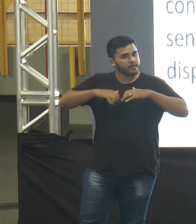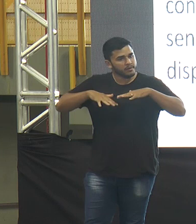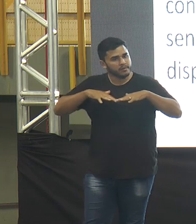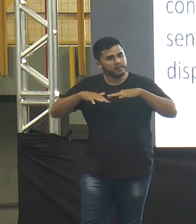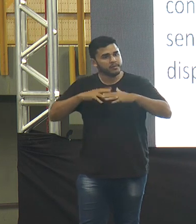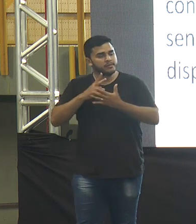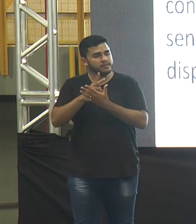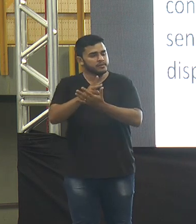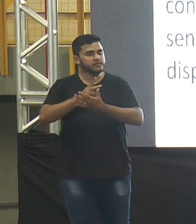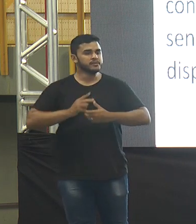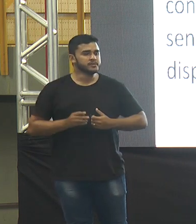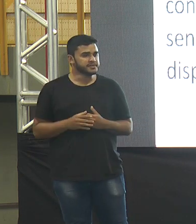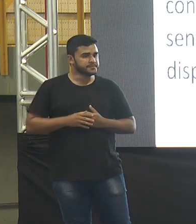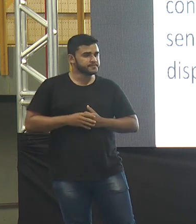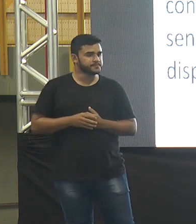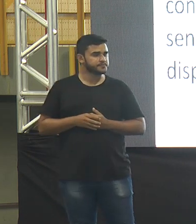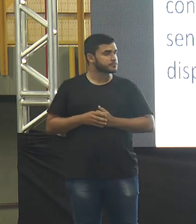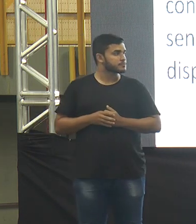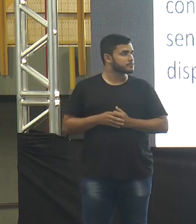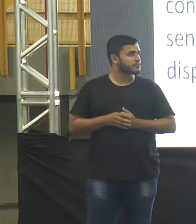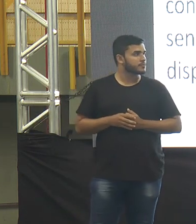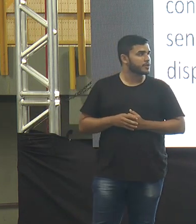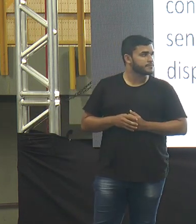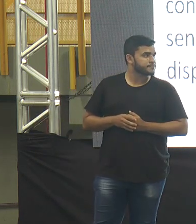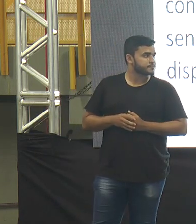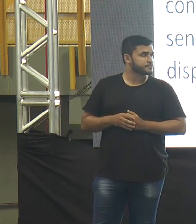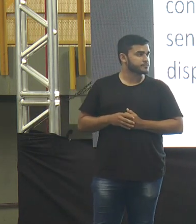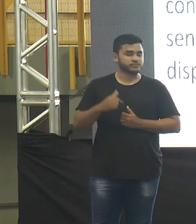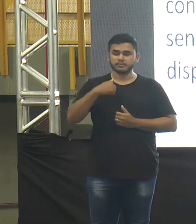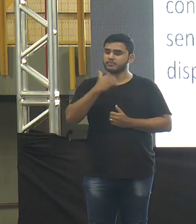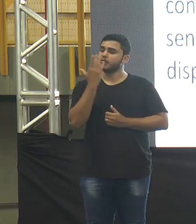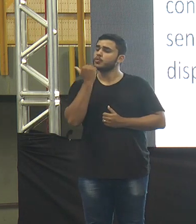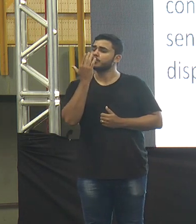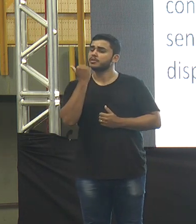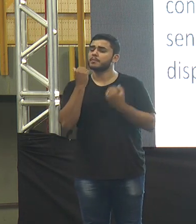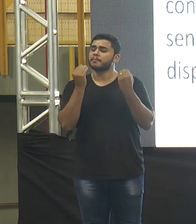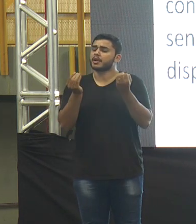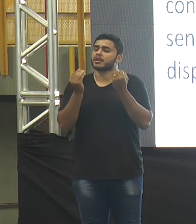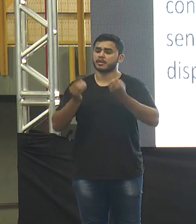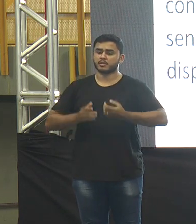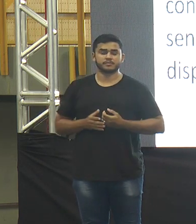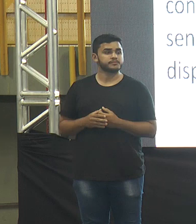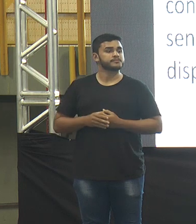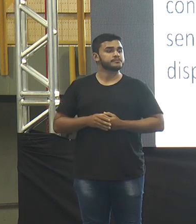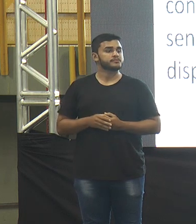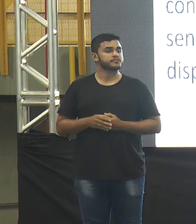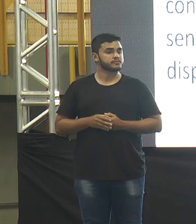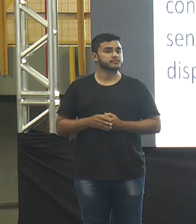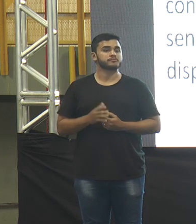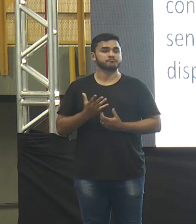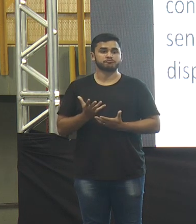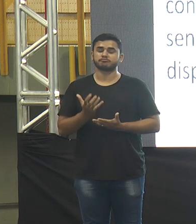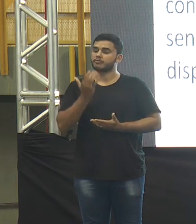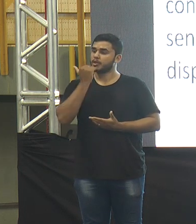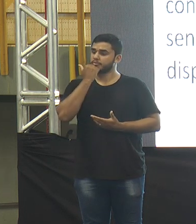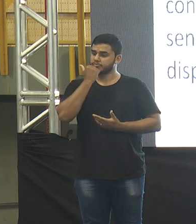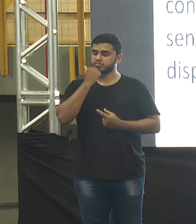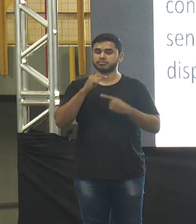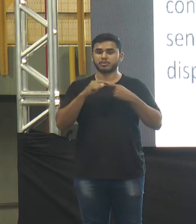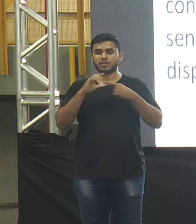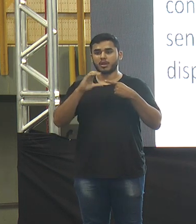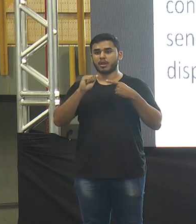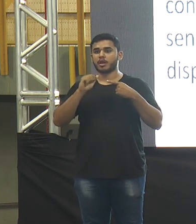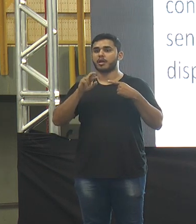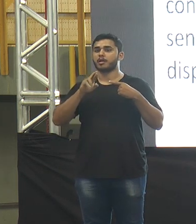Por que a gente tem que se alimentar? Estou vendo ali comendo uma maçã. Por que a gente tem que se alimentar? Para obter, exatamente,